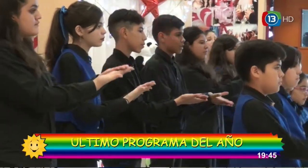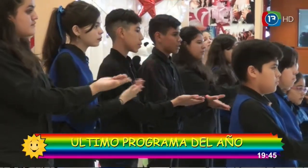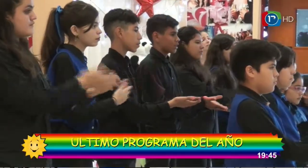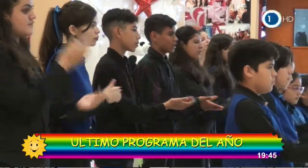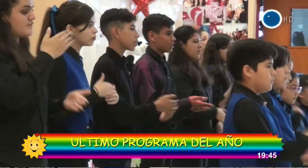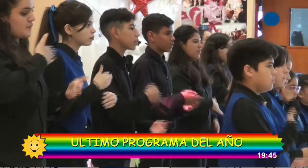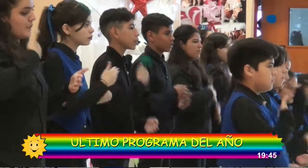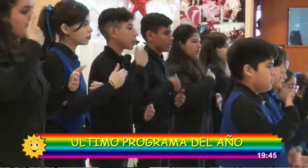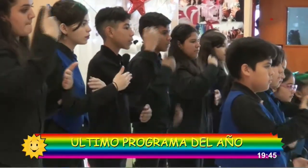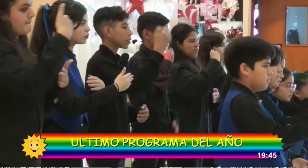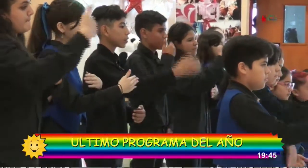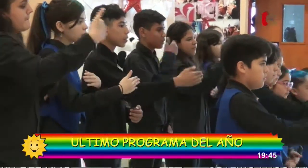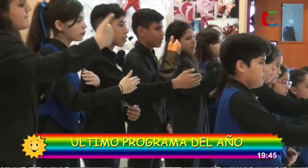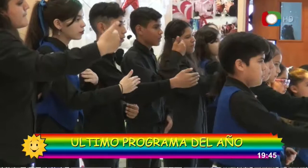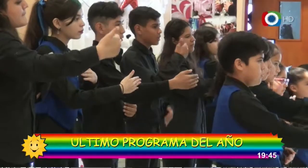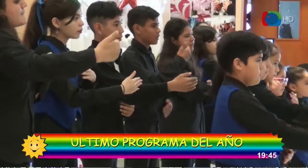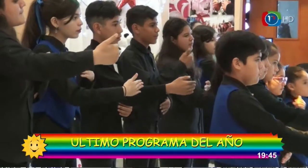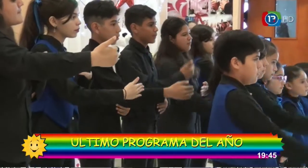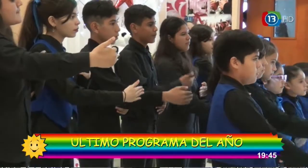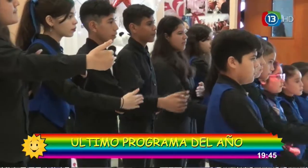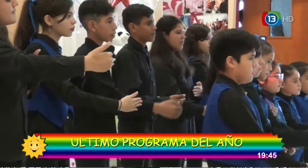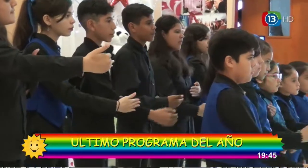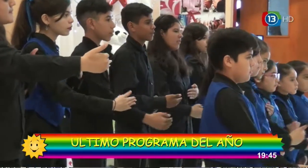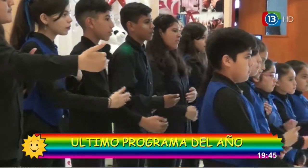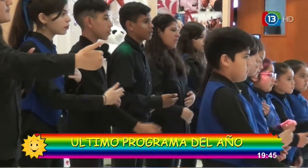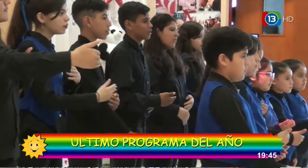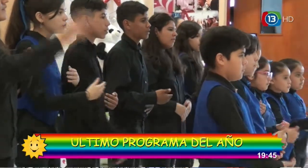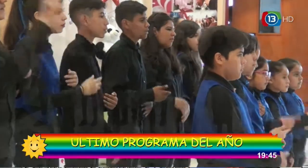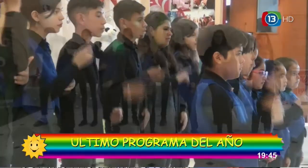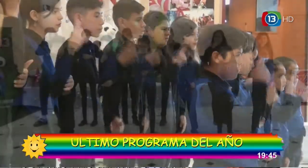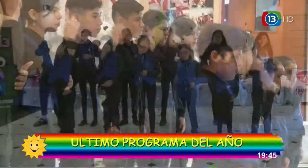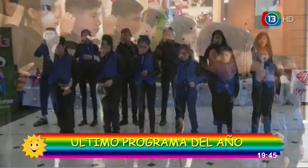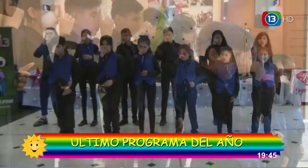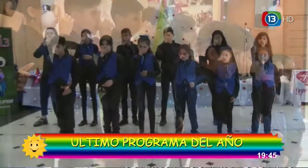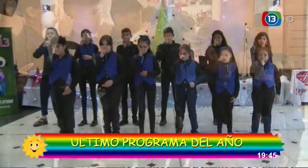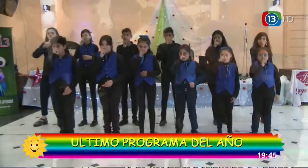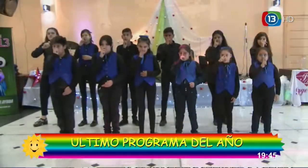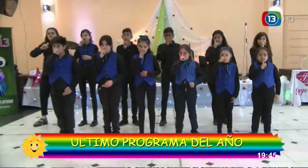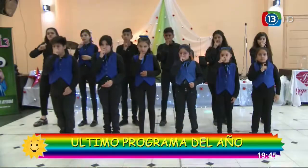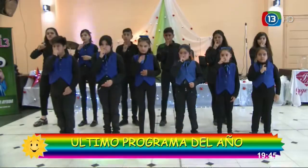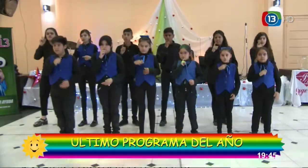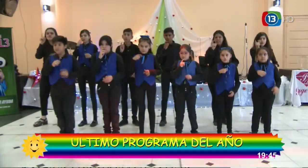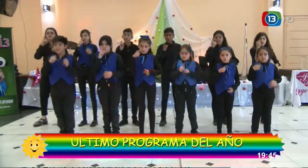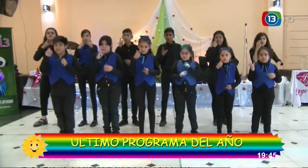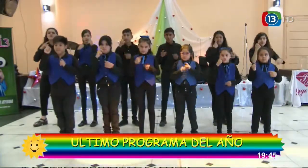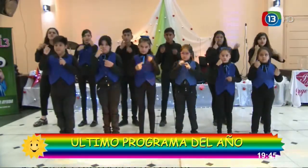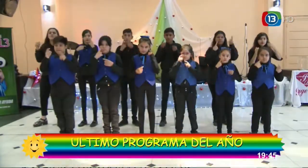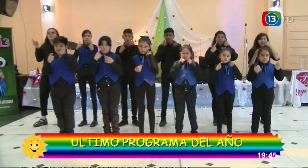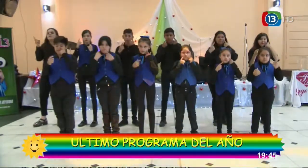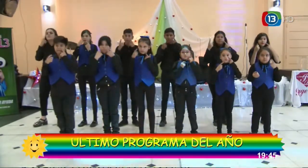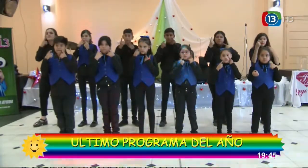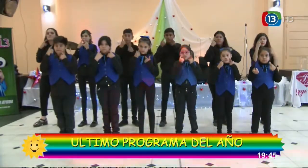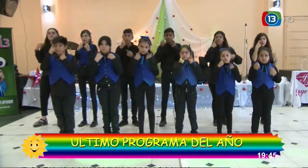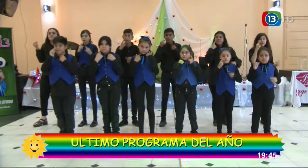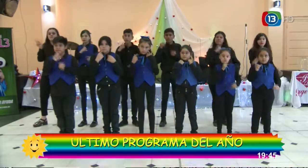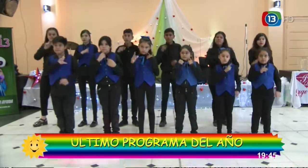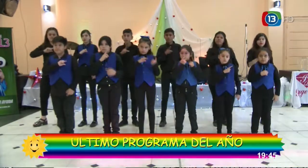allá del rencor, de las lágrimas y el